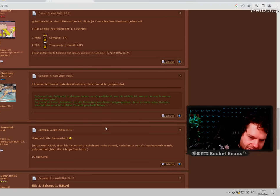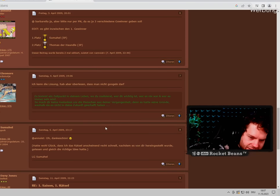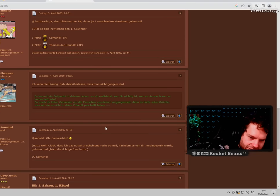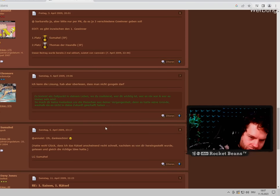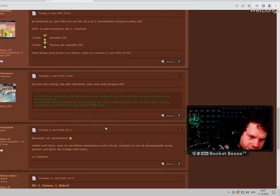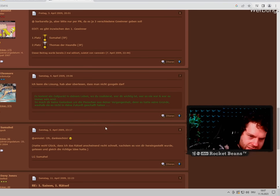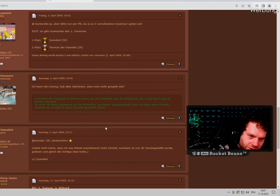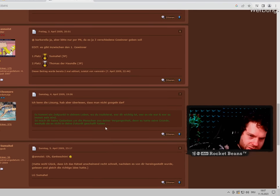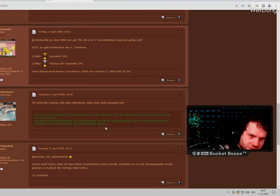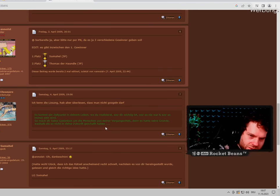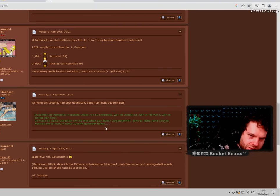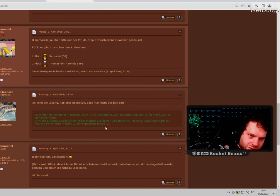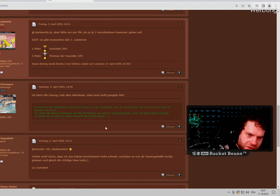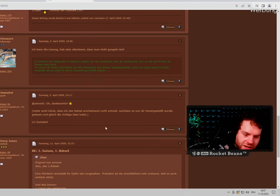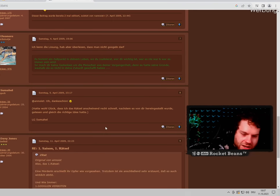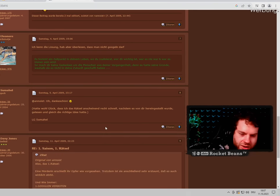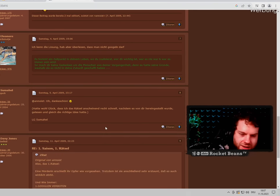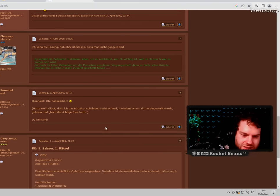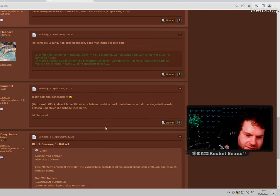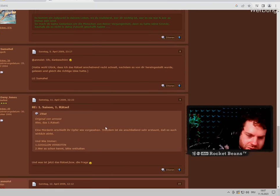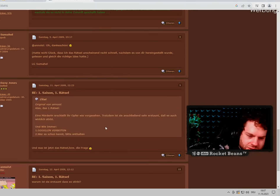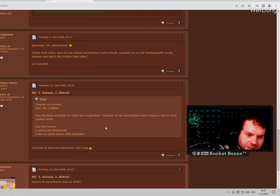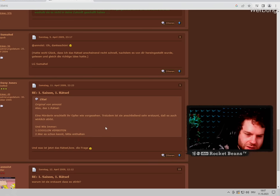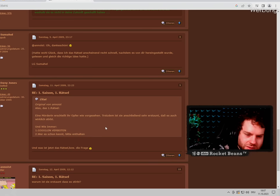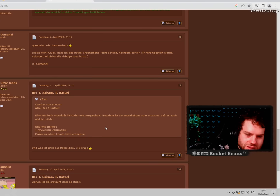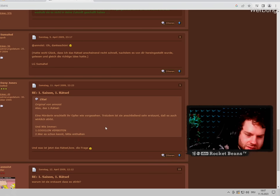Wo ist die Lösung von Annoest? Wo ist die Lösung?